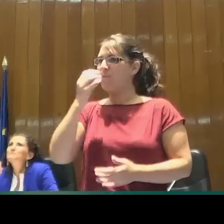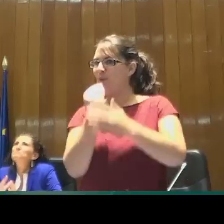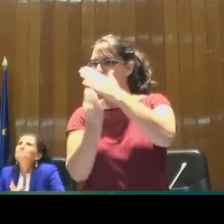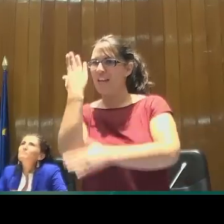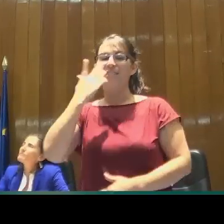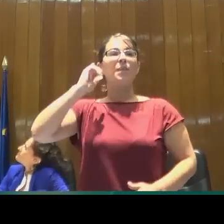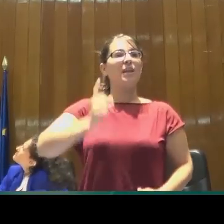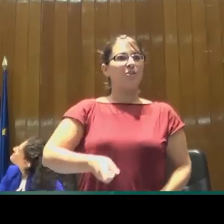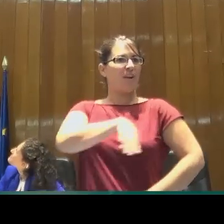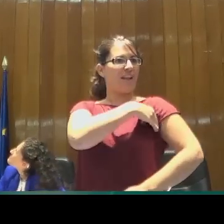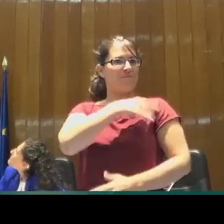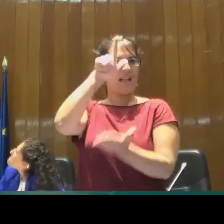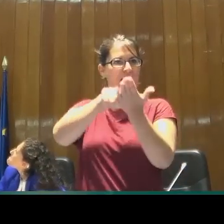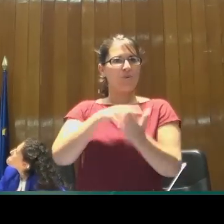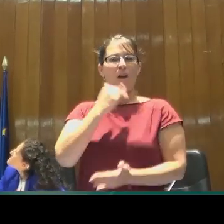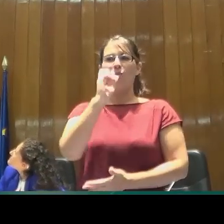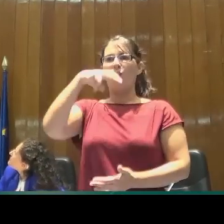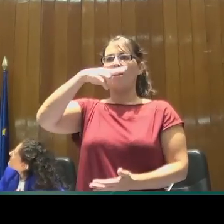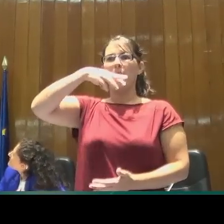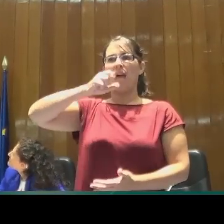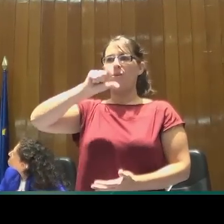Director de la Real Aquemela Lengua, don Juan Manuel Blecua.